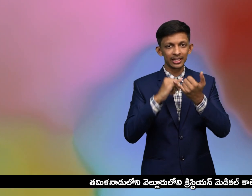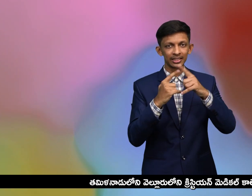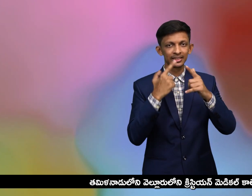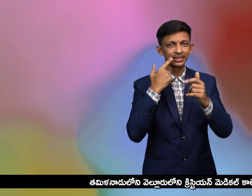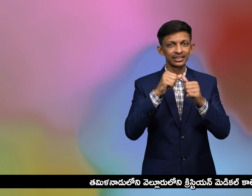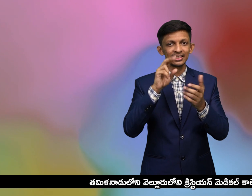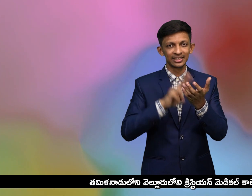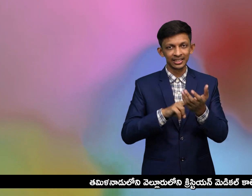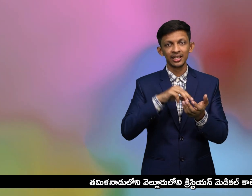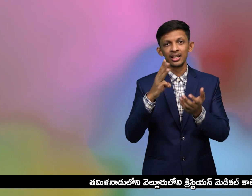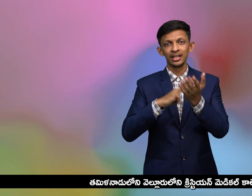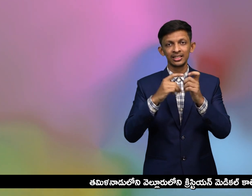కాలేజీలో